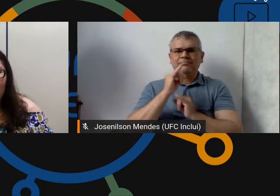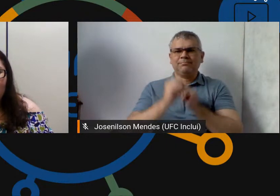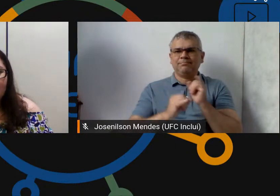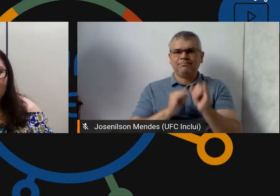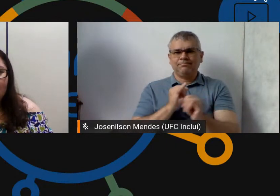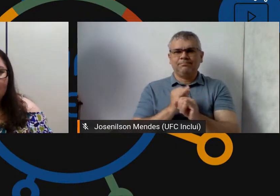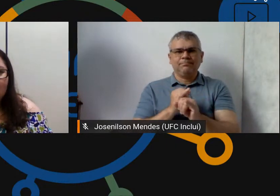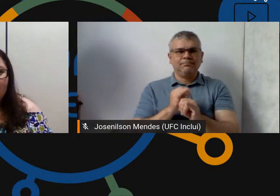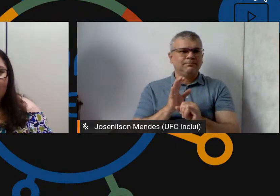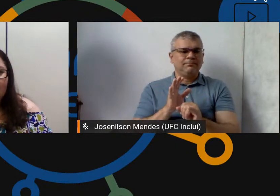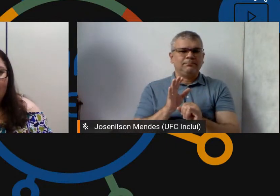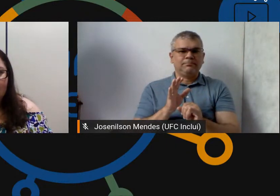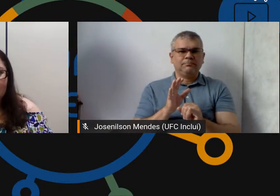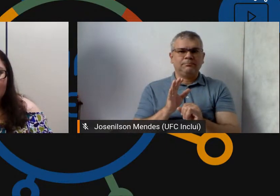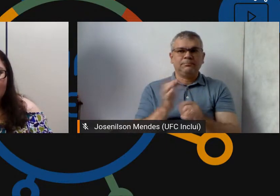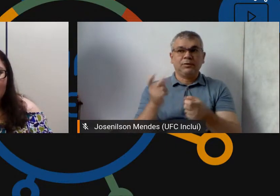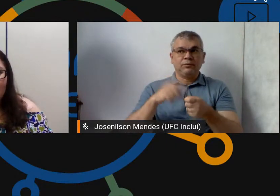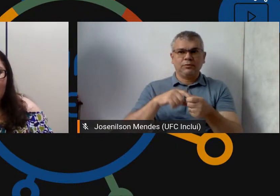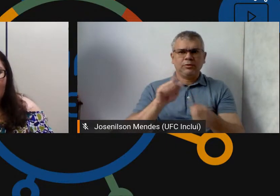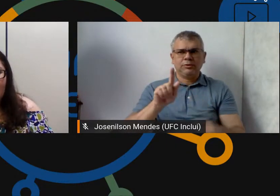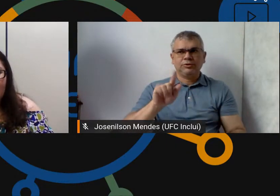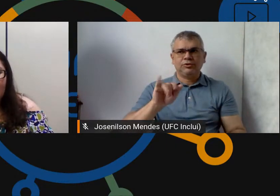Mas logo o professor Gilson vai voltar.